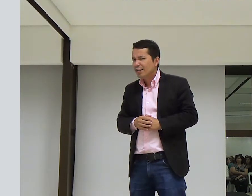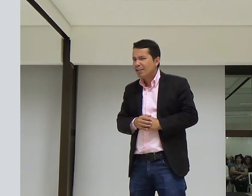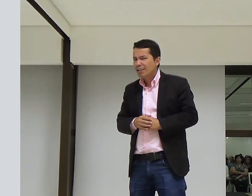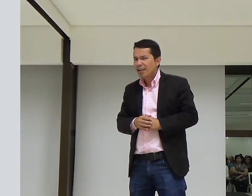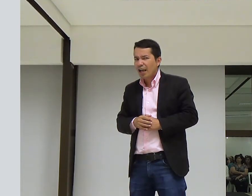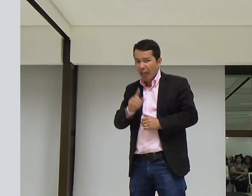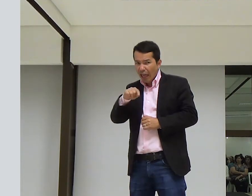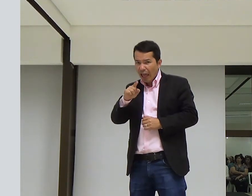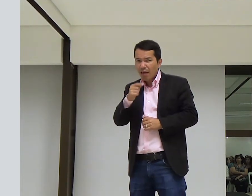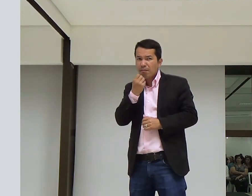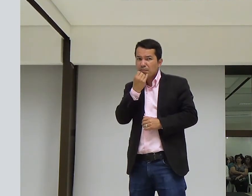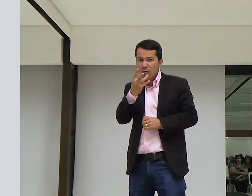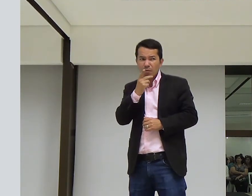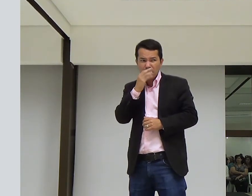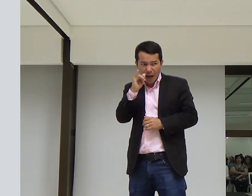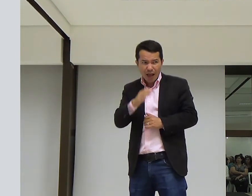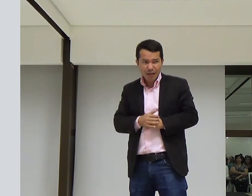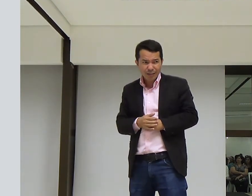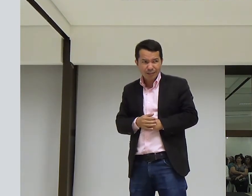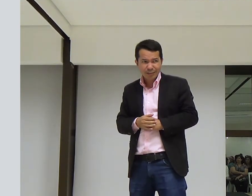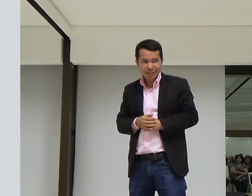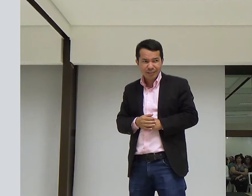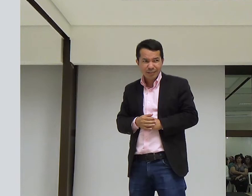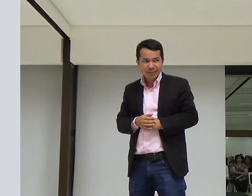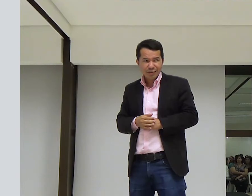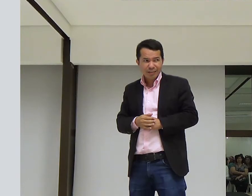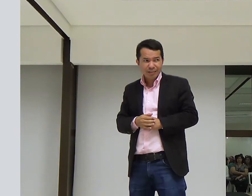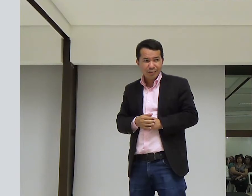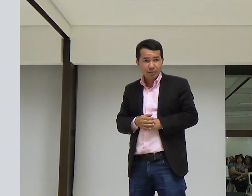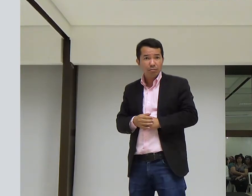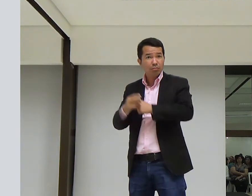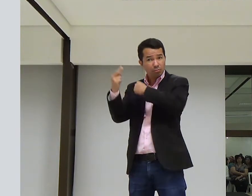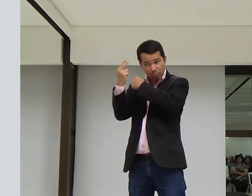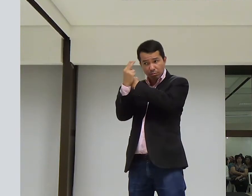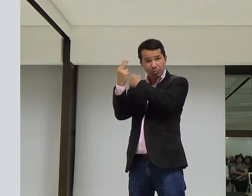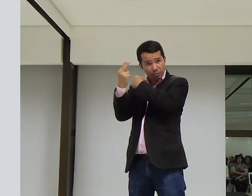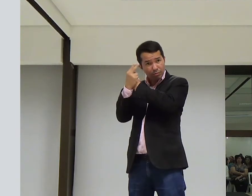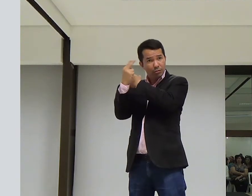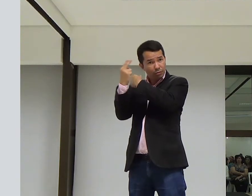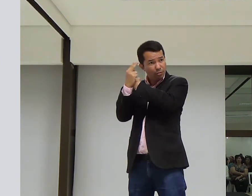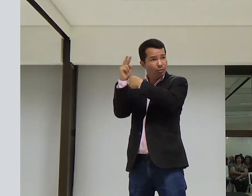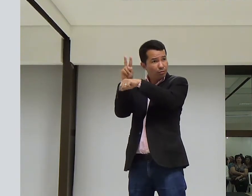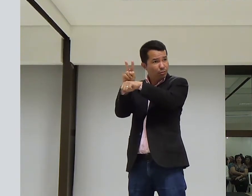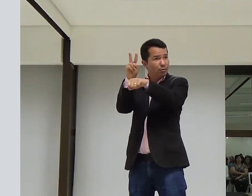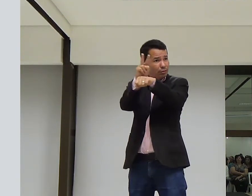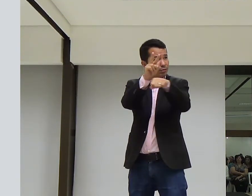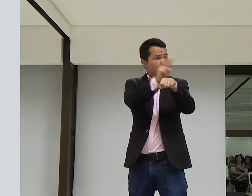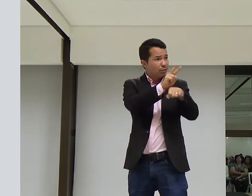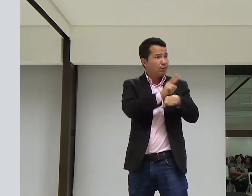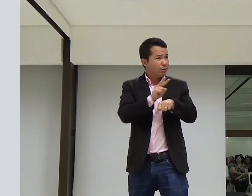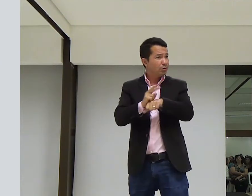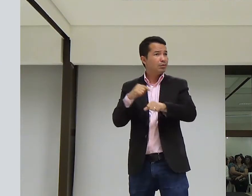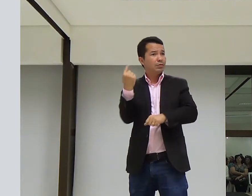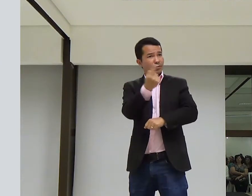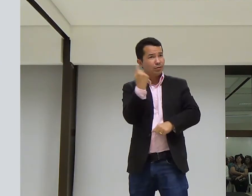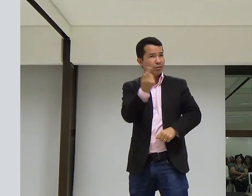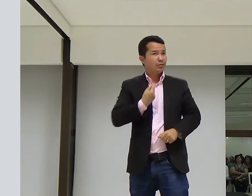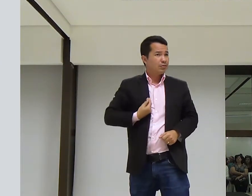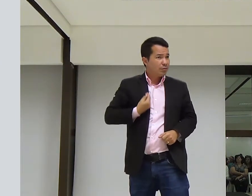pai? É, bom pai. Bom pai. Sim, ele é. Ele cuida, ele